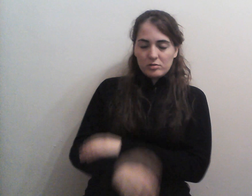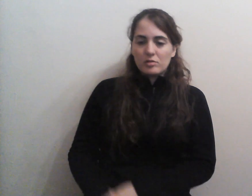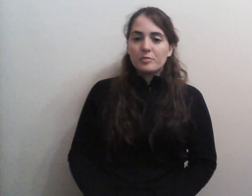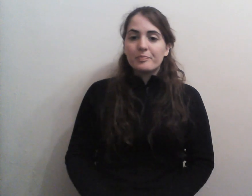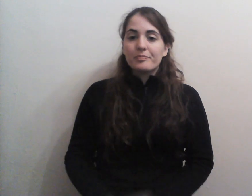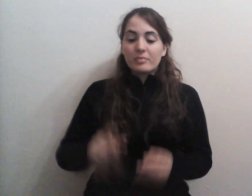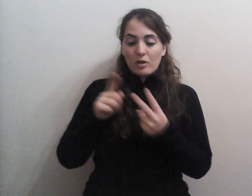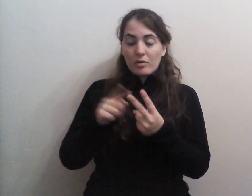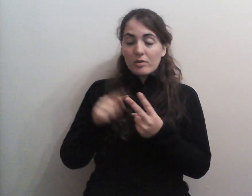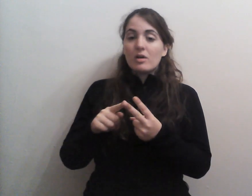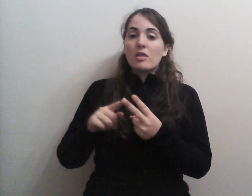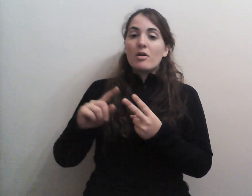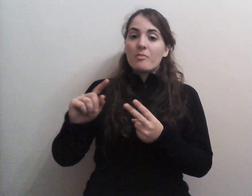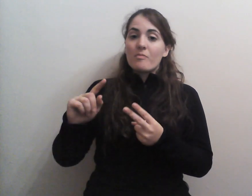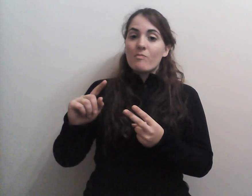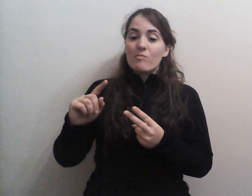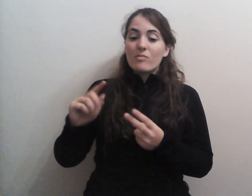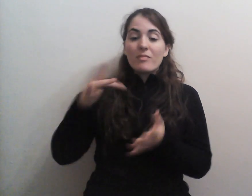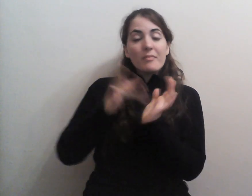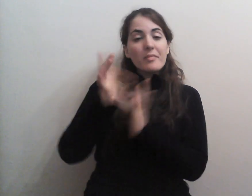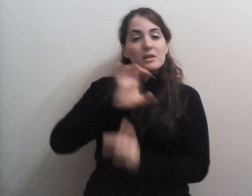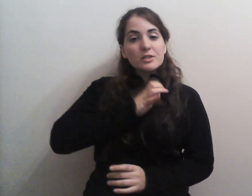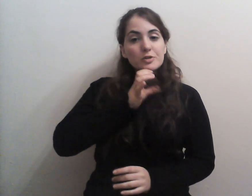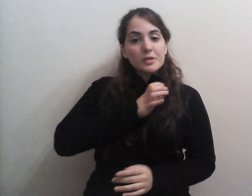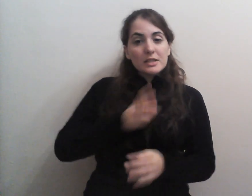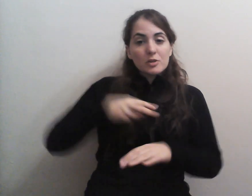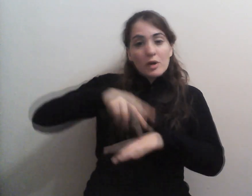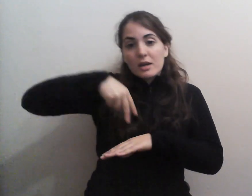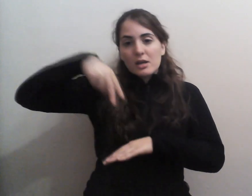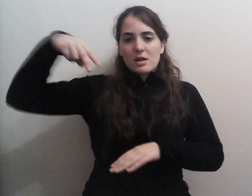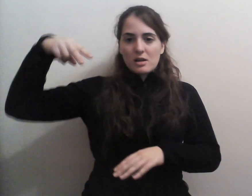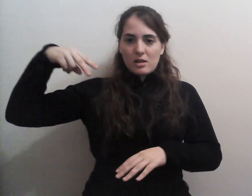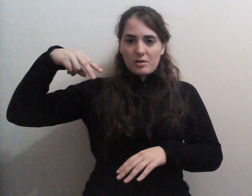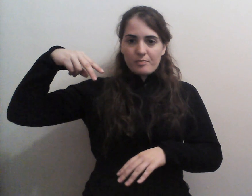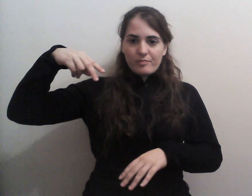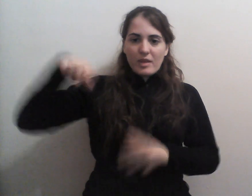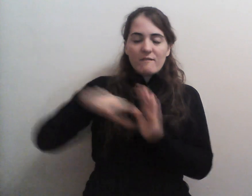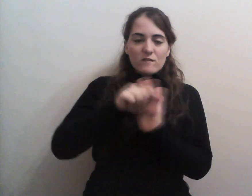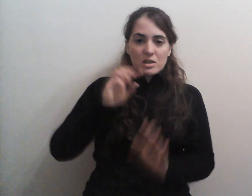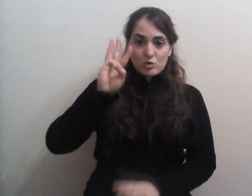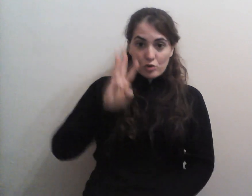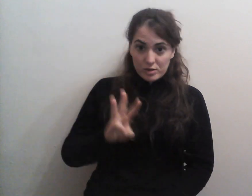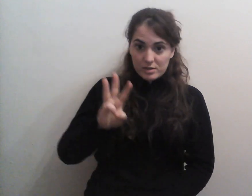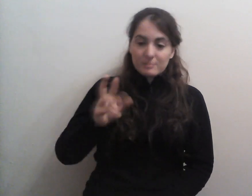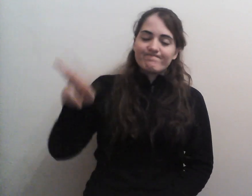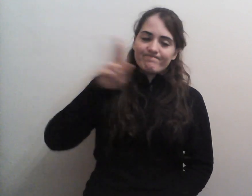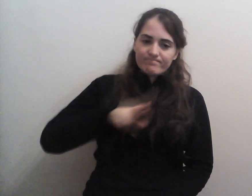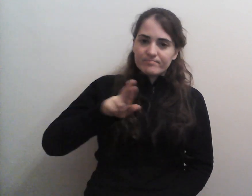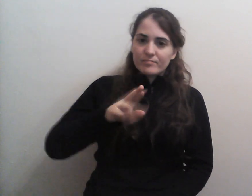dice, bendito Dios y Padre, nuestro Señor Jesucristo, que según su grande misericordia nos hizo renacer